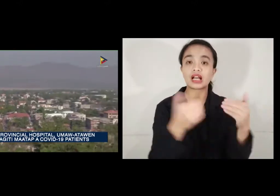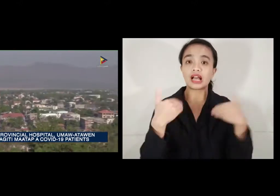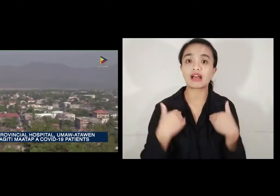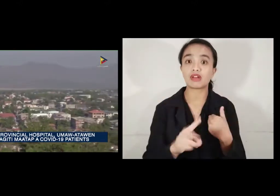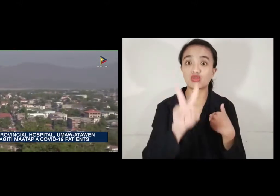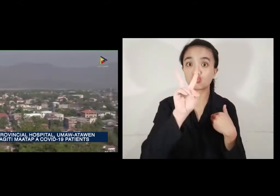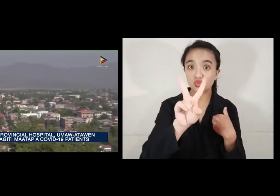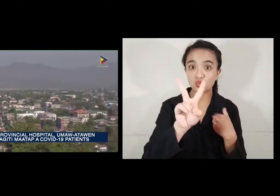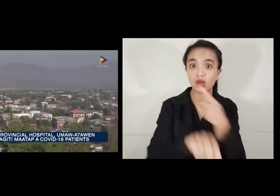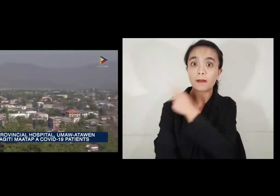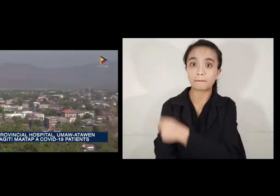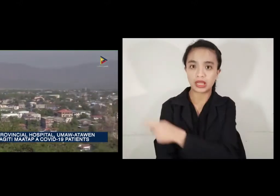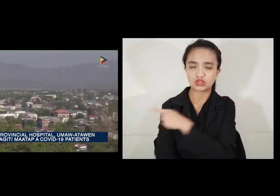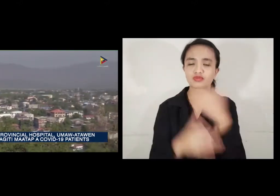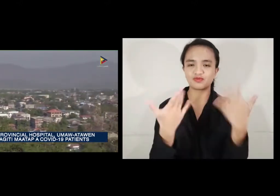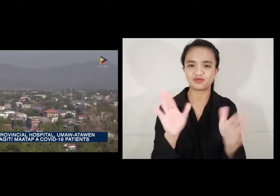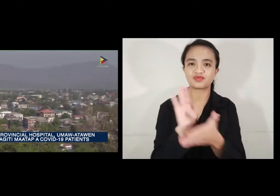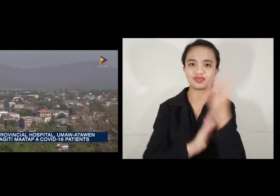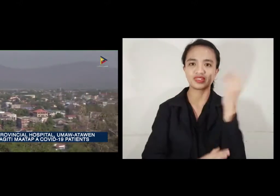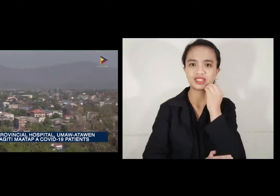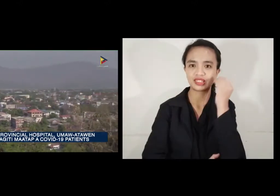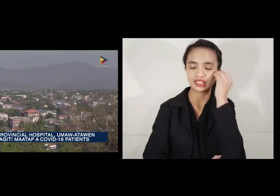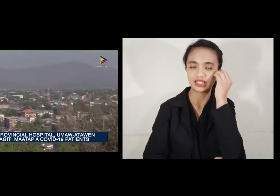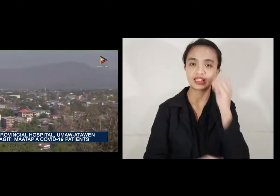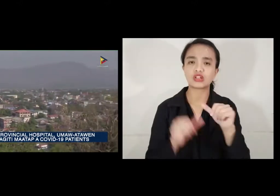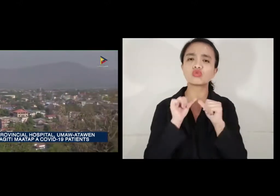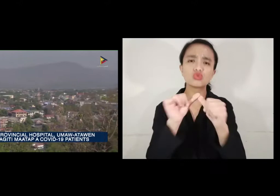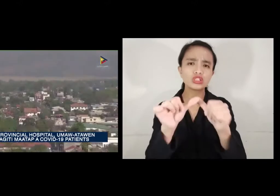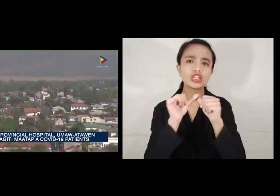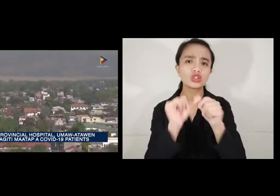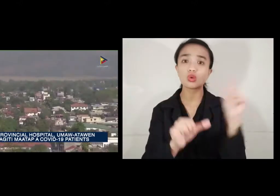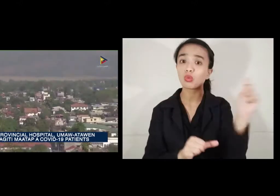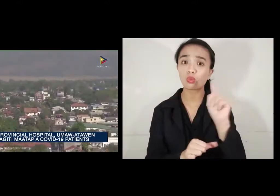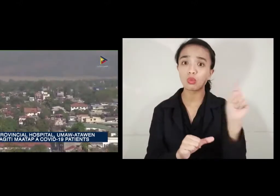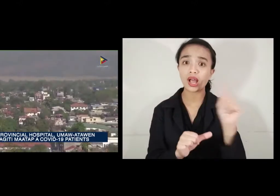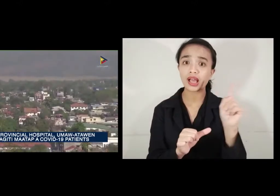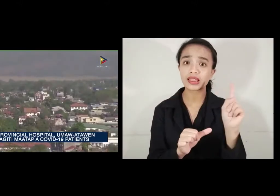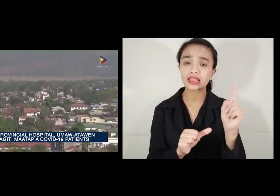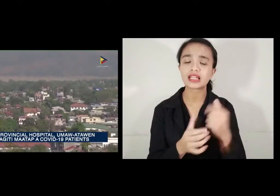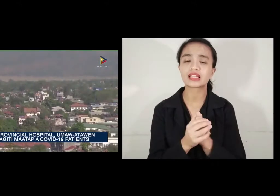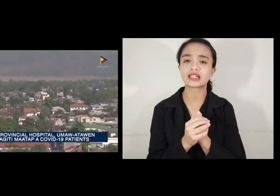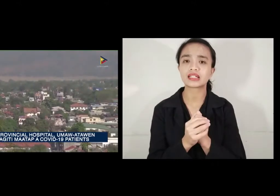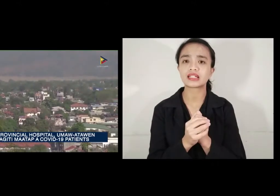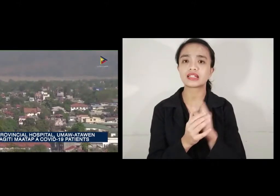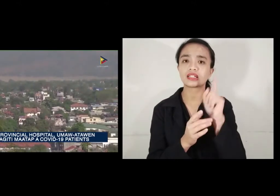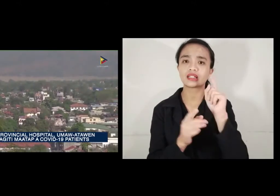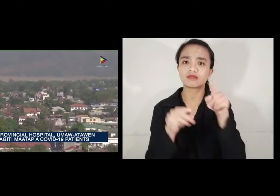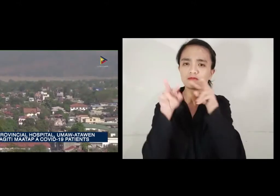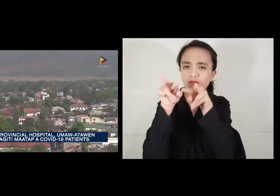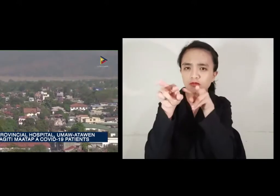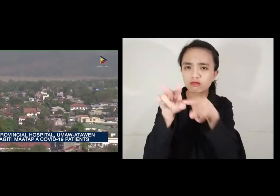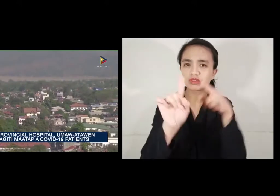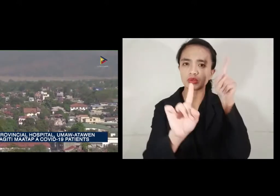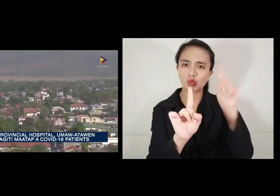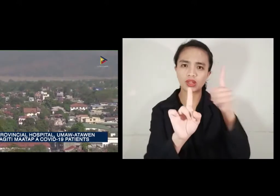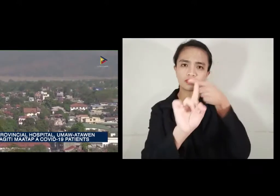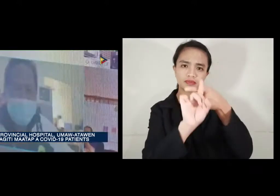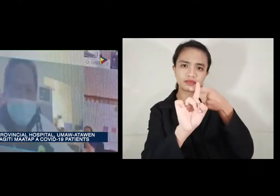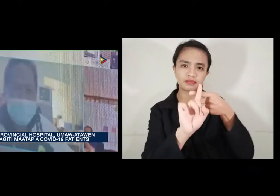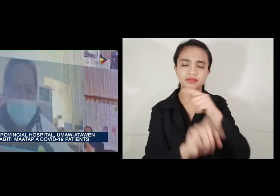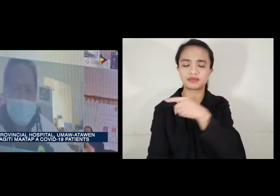ti dua a pasyente a napaawid ti pagagasan, bayat nga agtultuloy mo ti panangaywanda iti may sapay a pasyente.